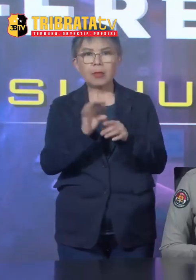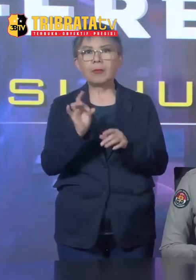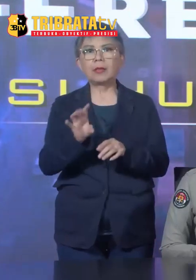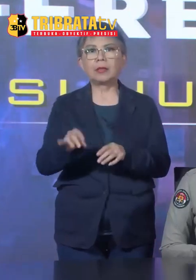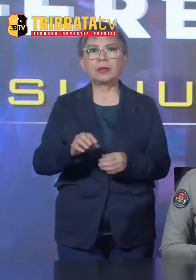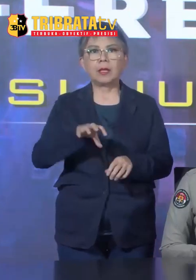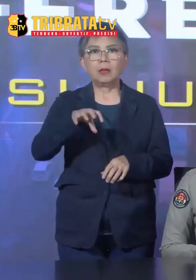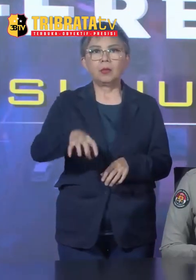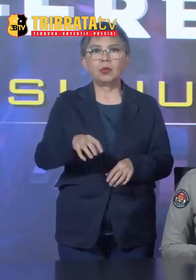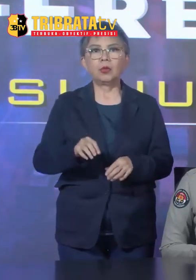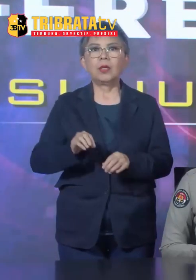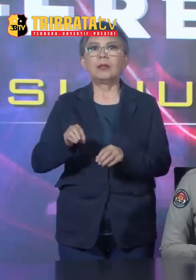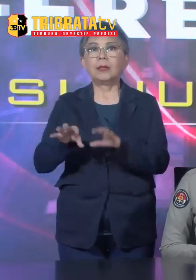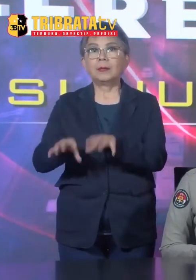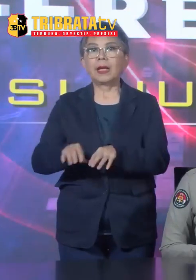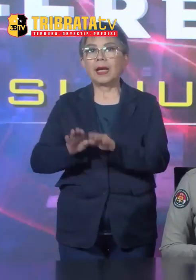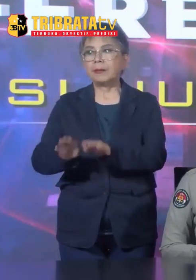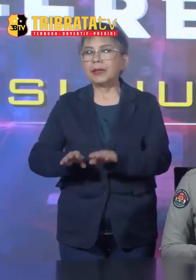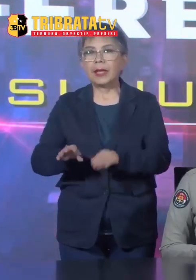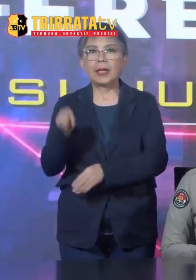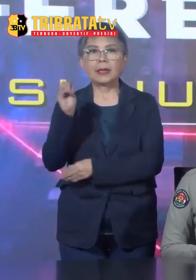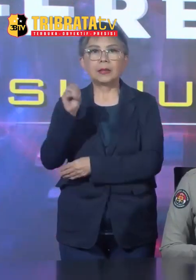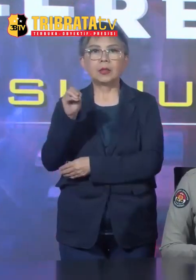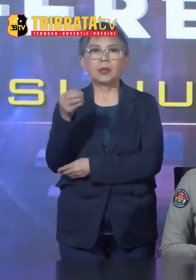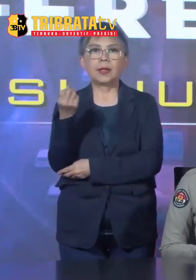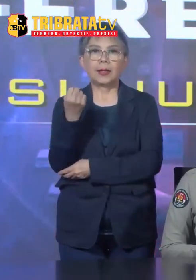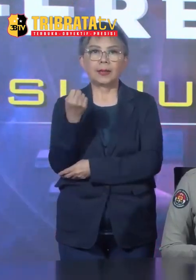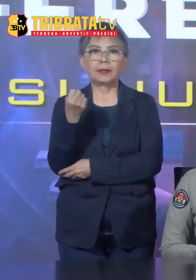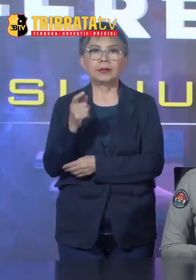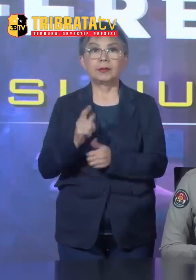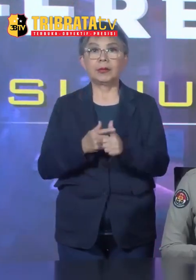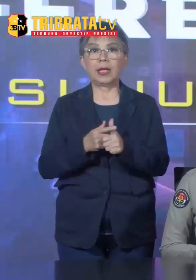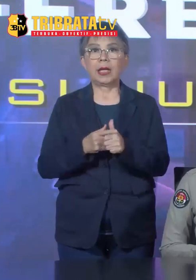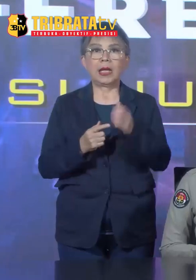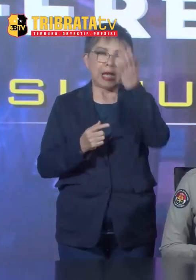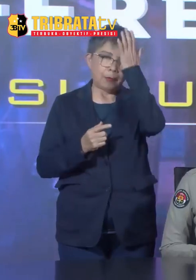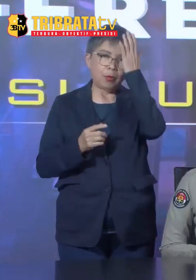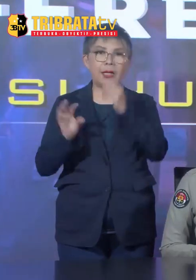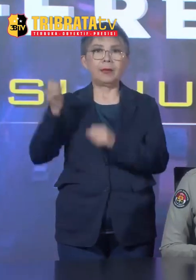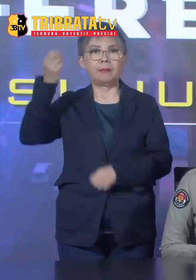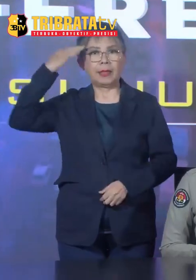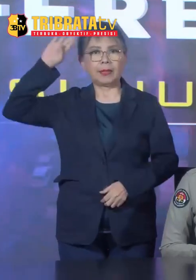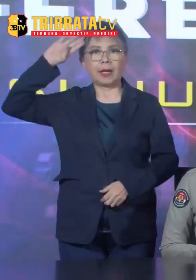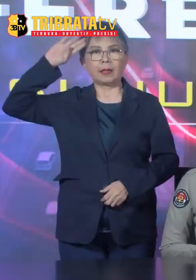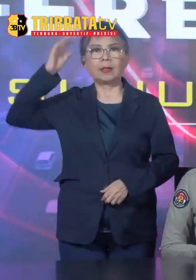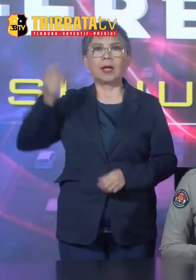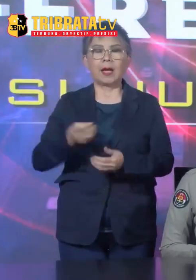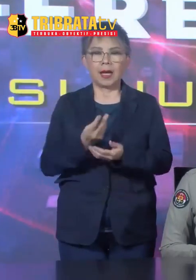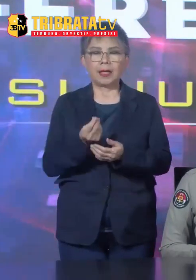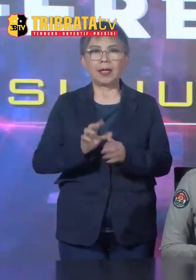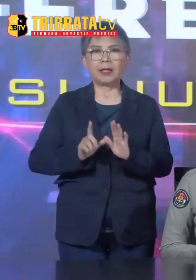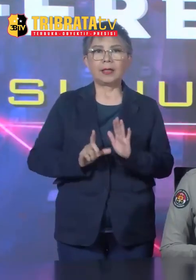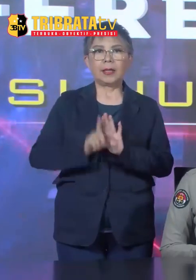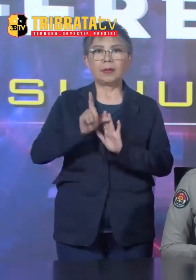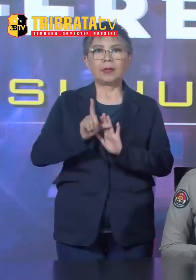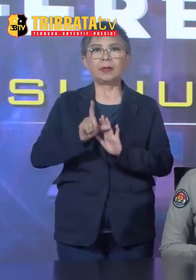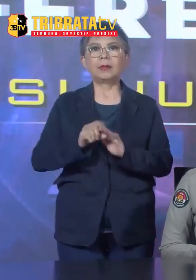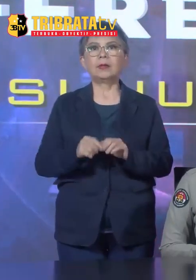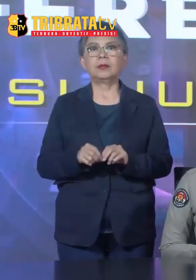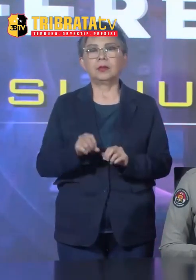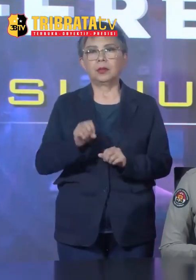sentra produksi peternakan telur ayam seperti di kabupaten Blitar harga di level